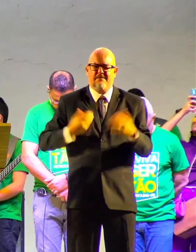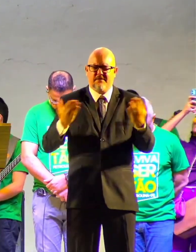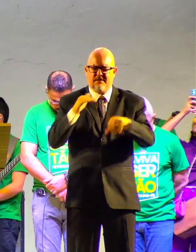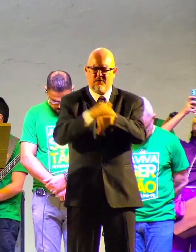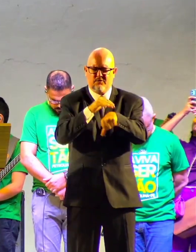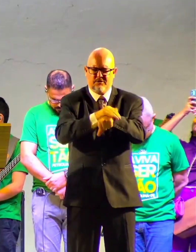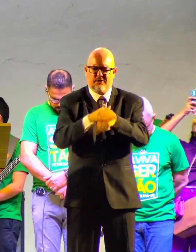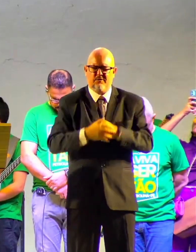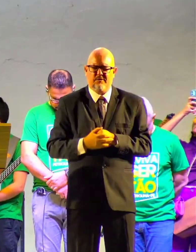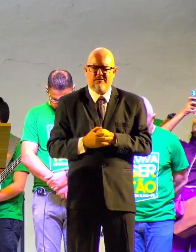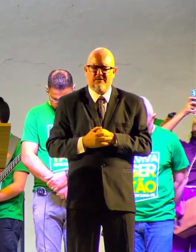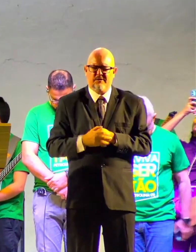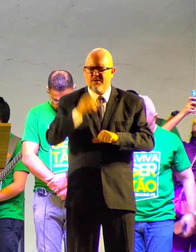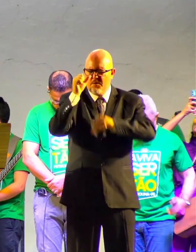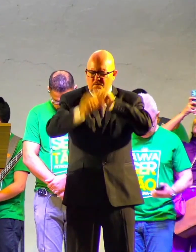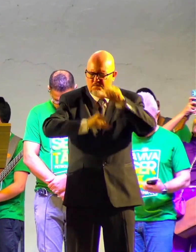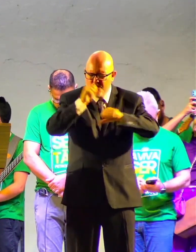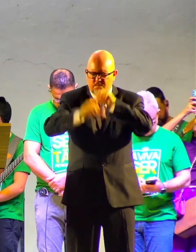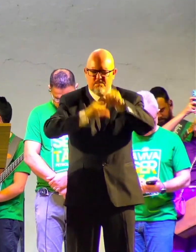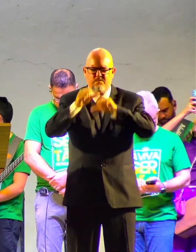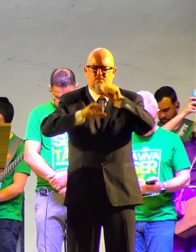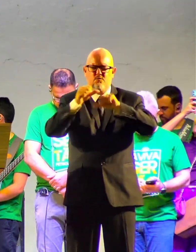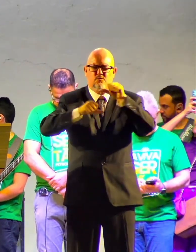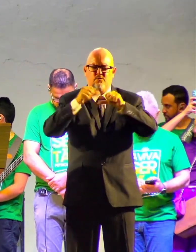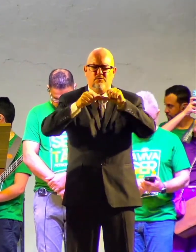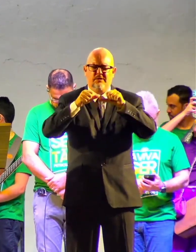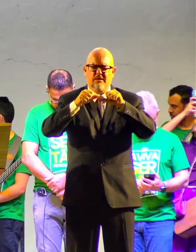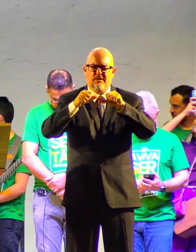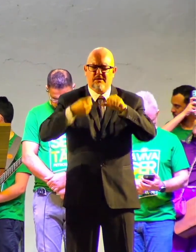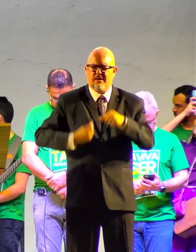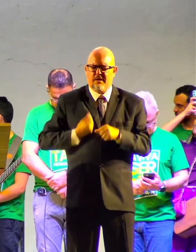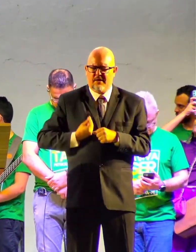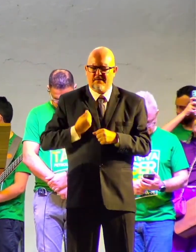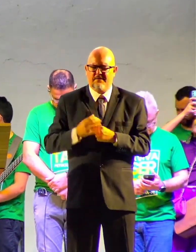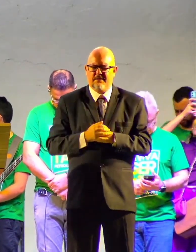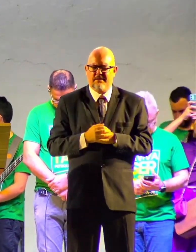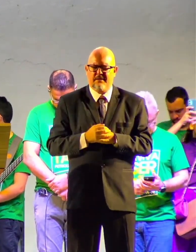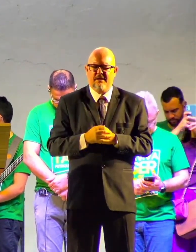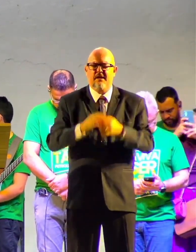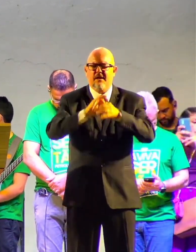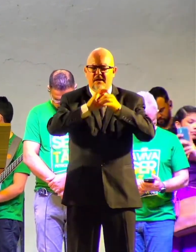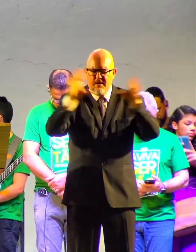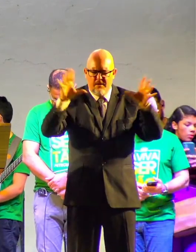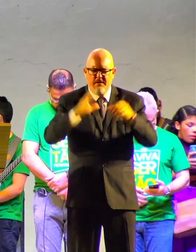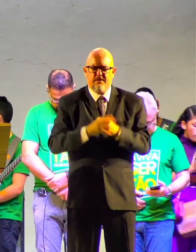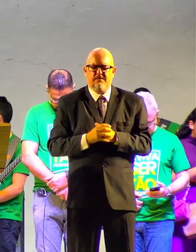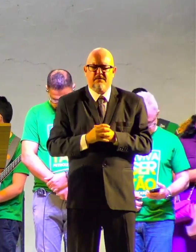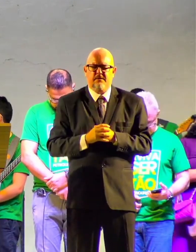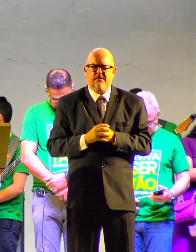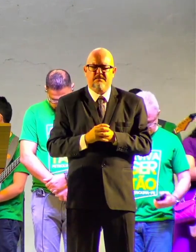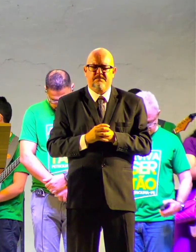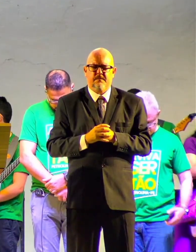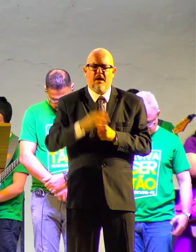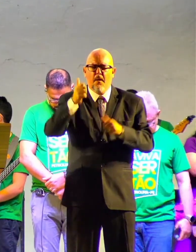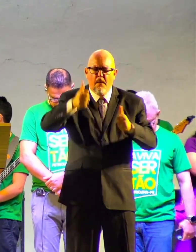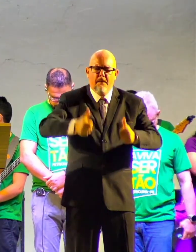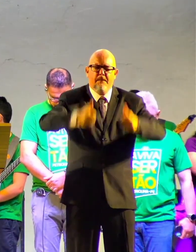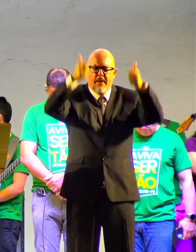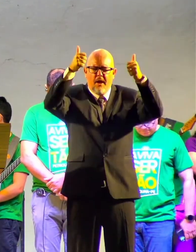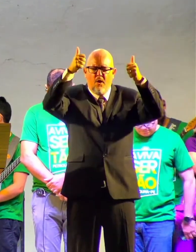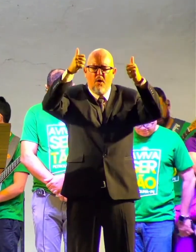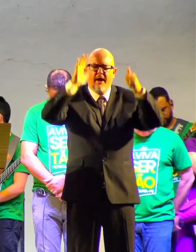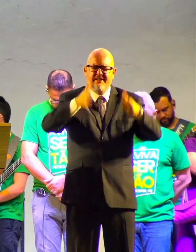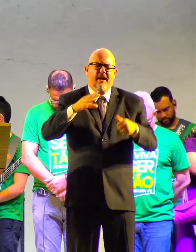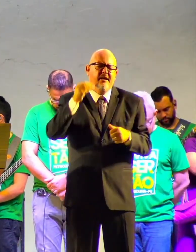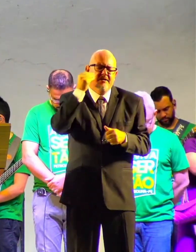noite, reaviva a tua obra, Senhor, no decorrer dos anos, e permita, meu Deus, que o melhor daquilo que nós